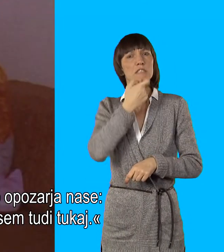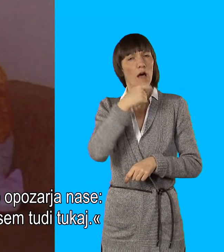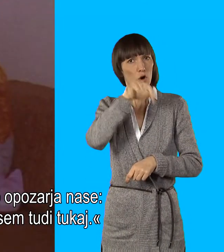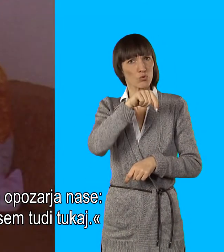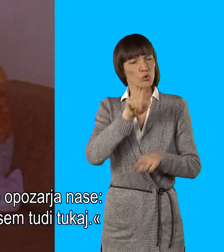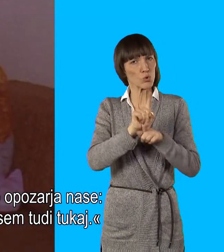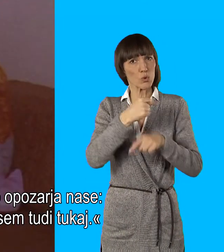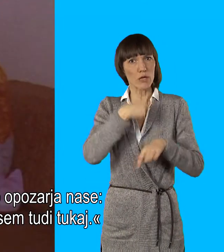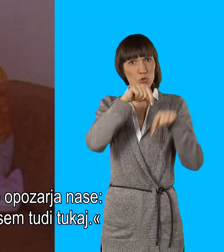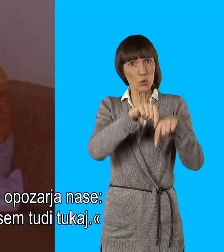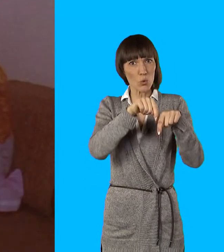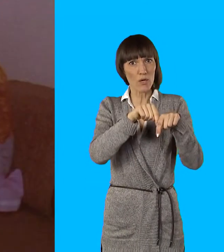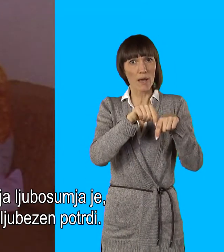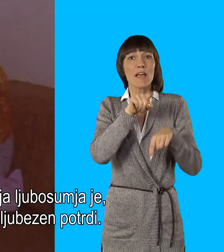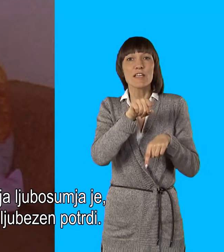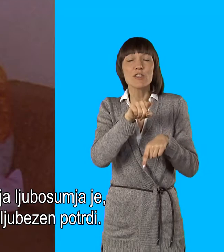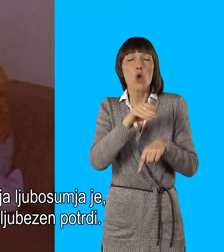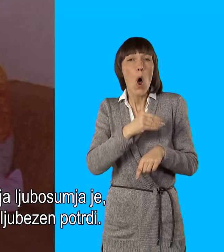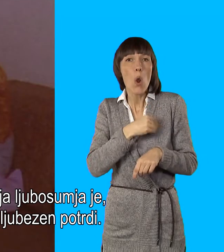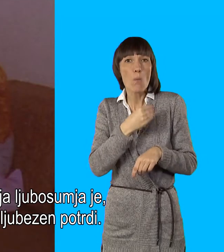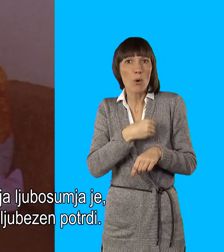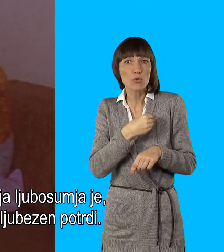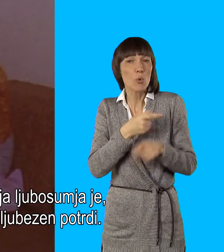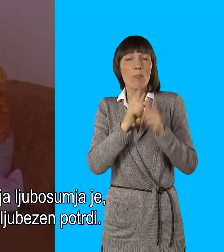naklonjenost nekoga, ki ga imamo radi,